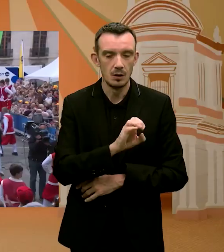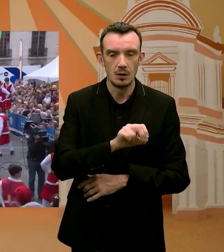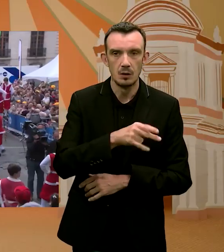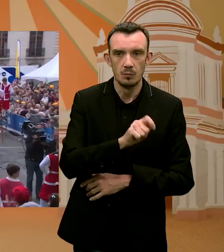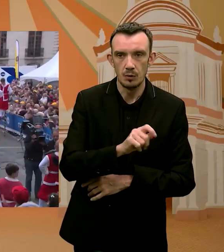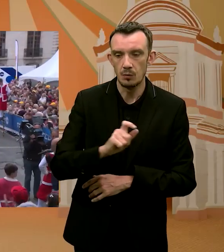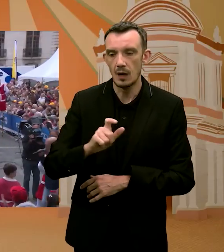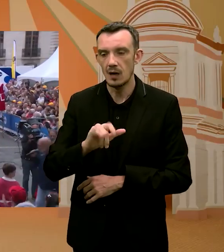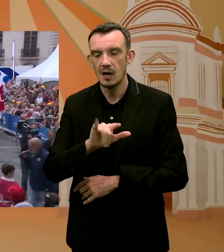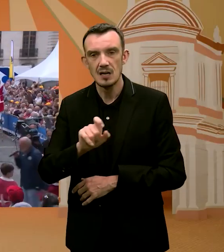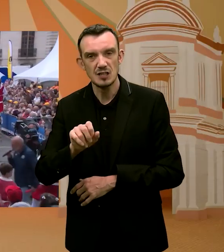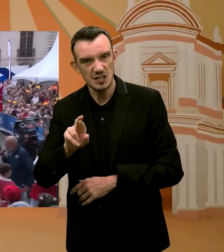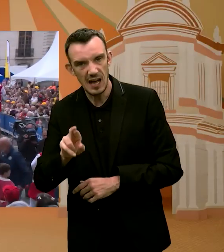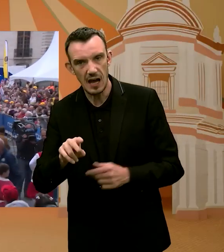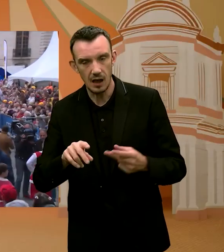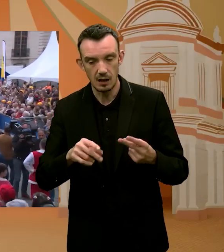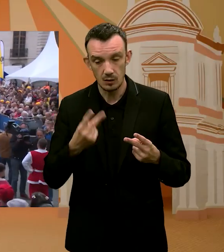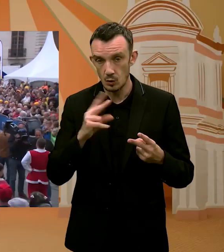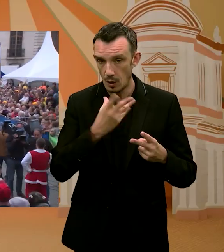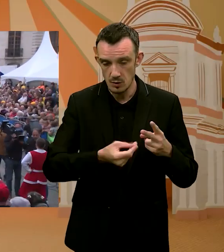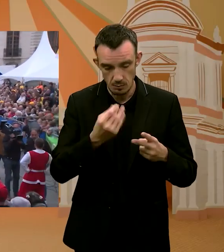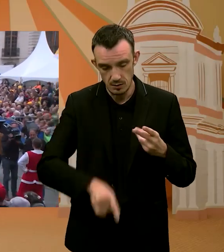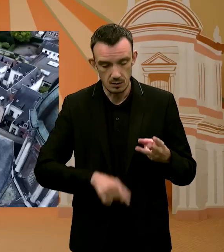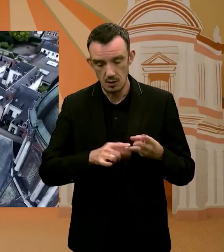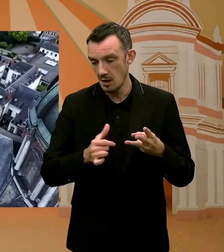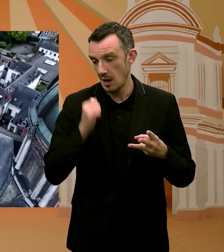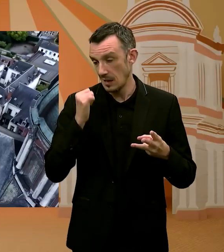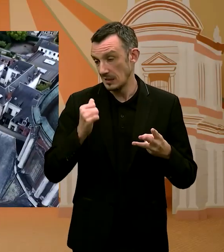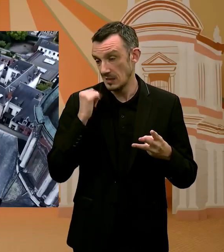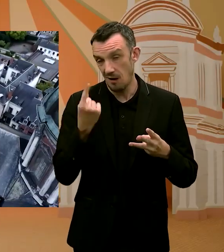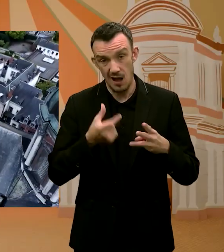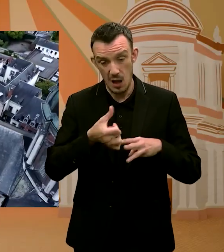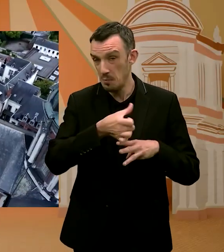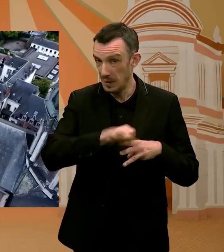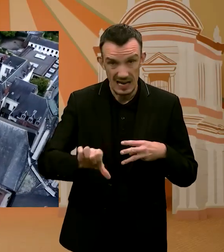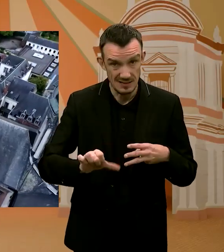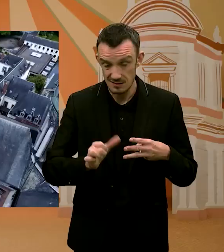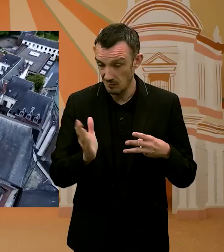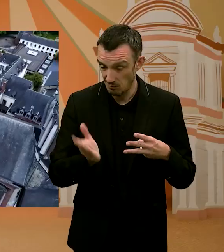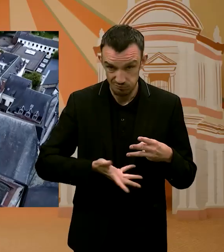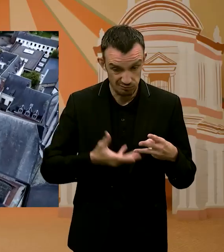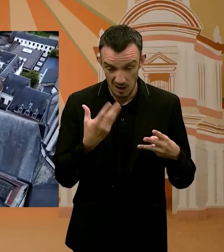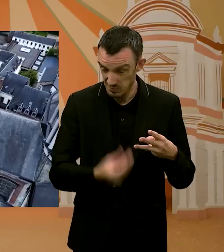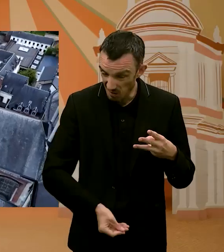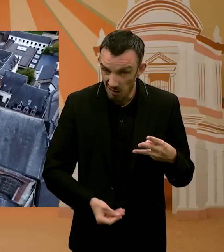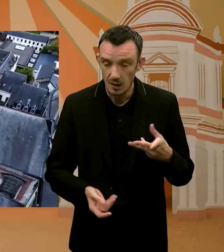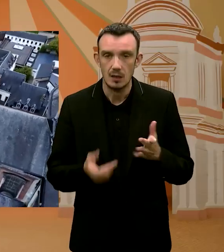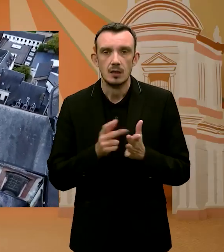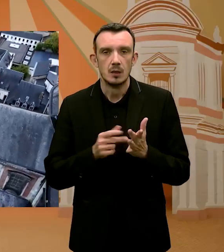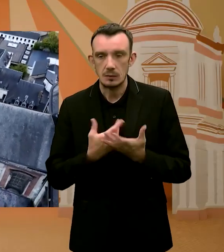hier. Et voilà, on essaie de combattre avec notre cœur, avec notre hargne. Mais voilà,